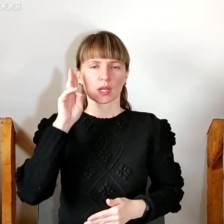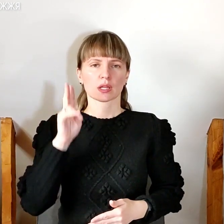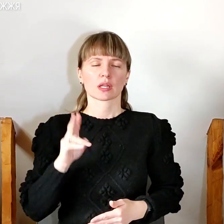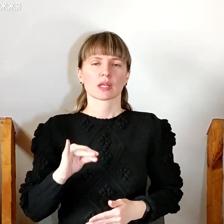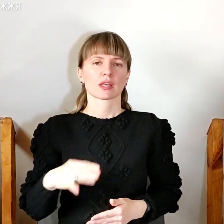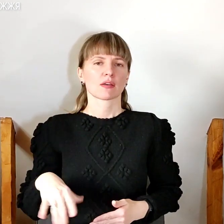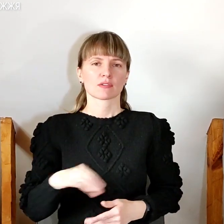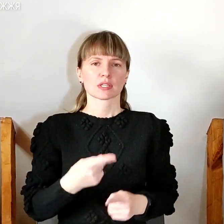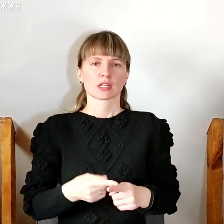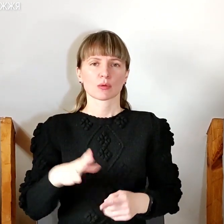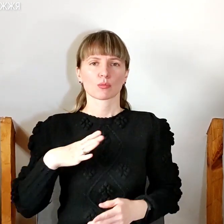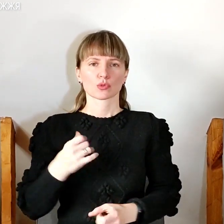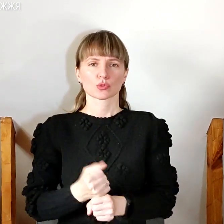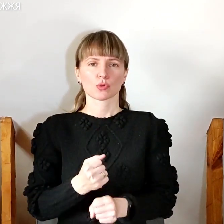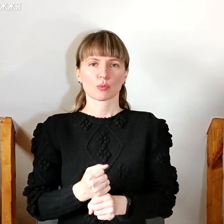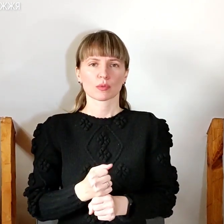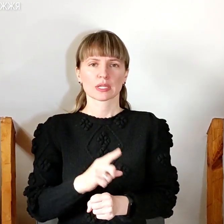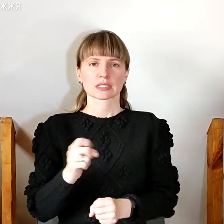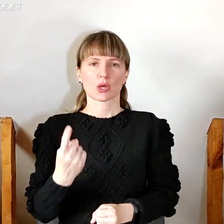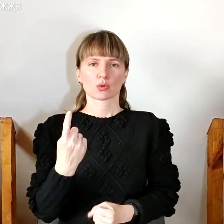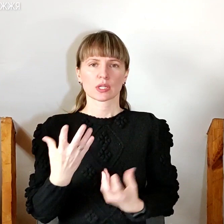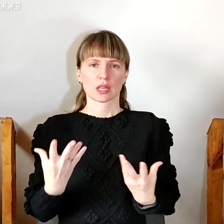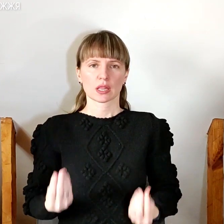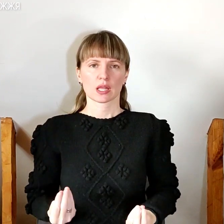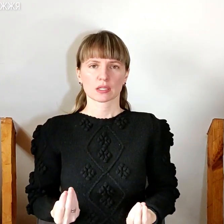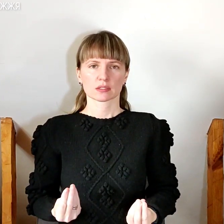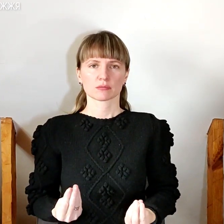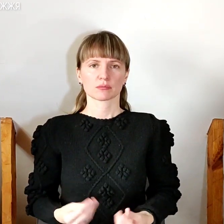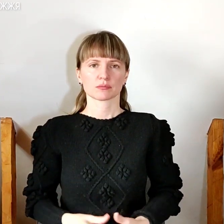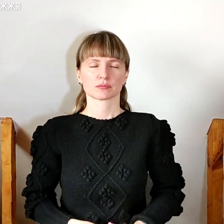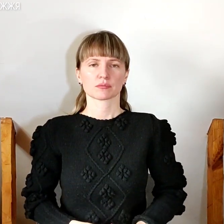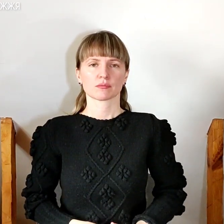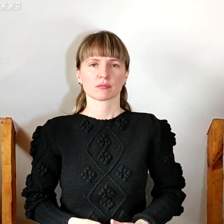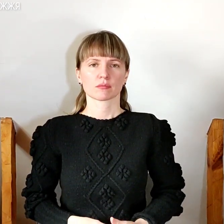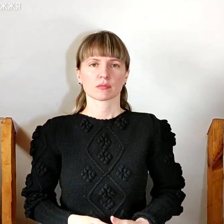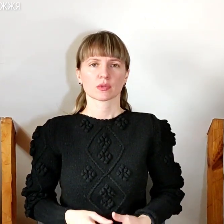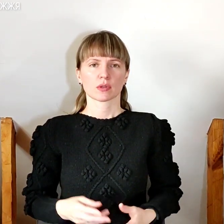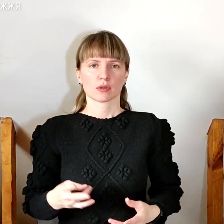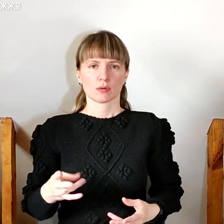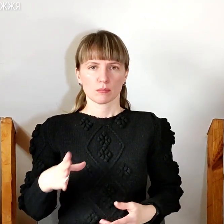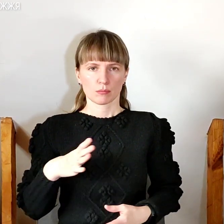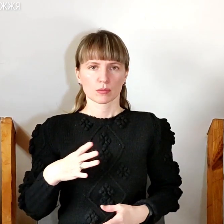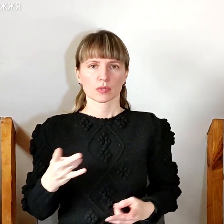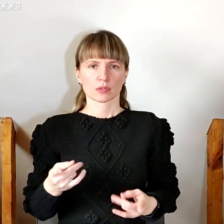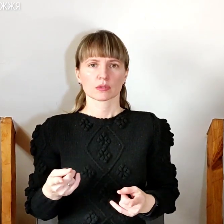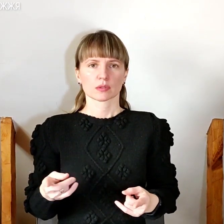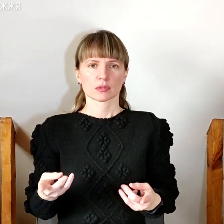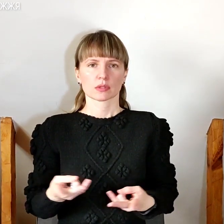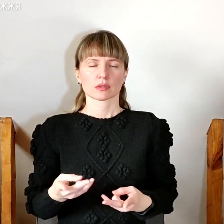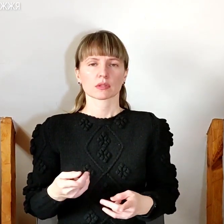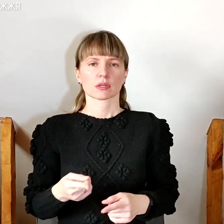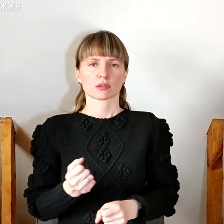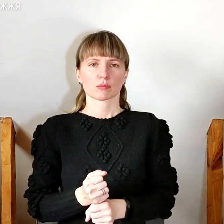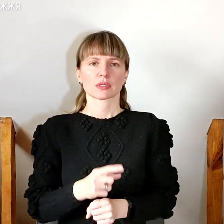один день. Доводилось таке робити? За 35 років моєї роботи я це роблю